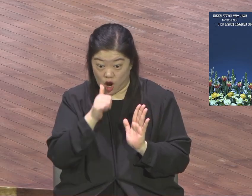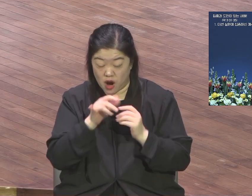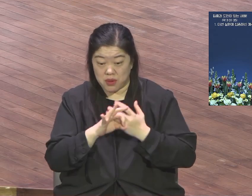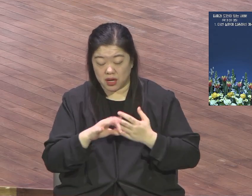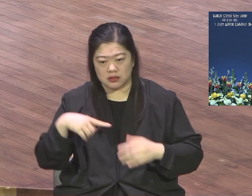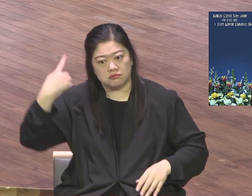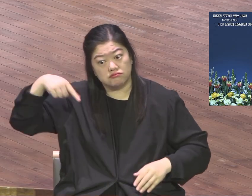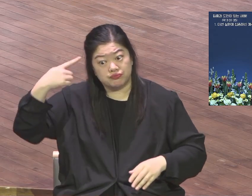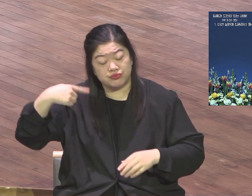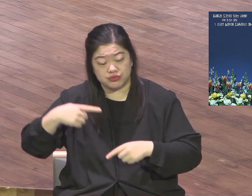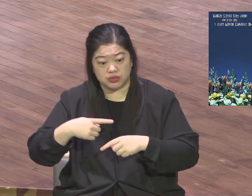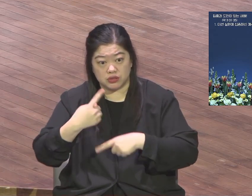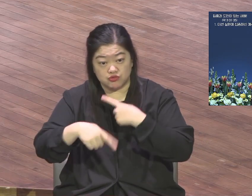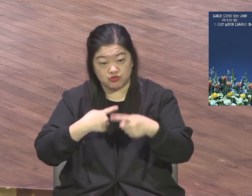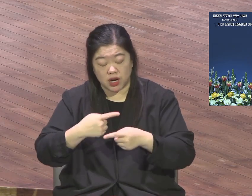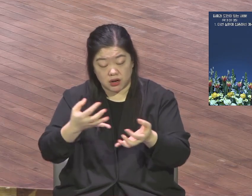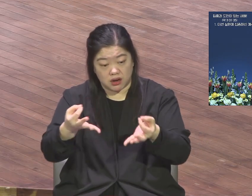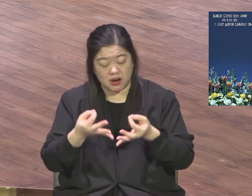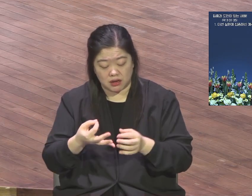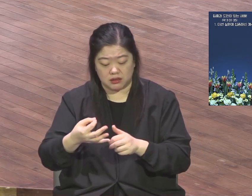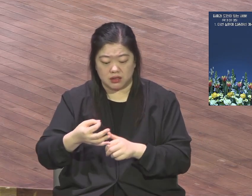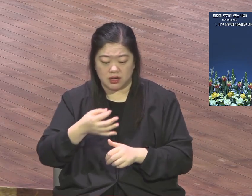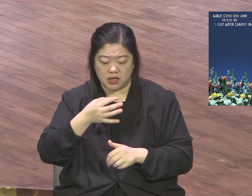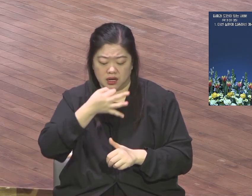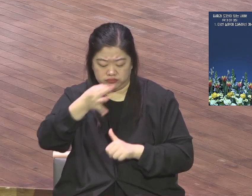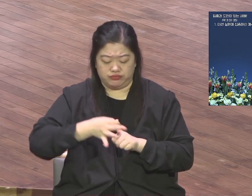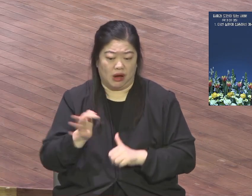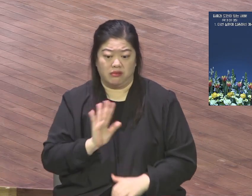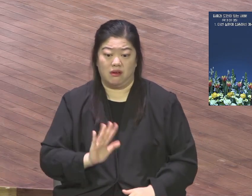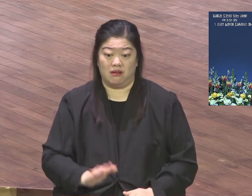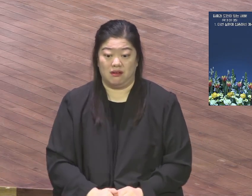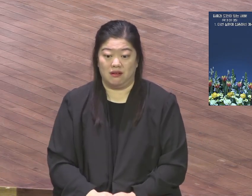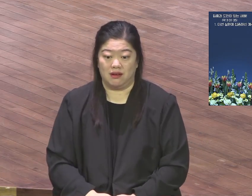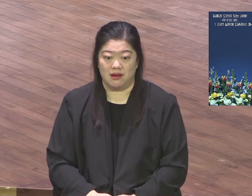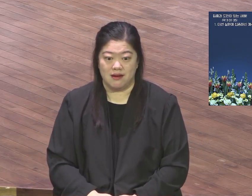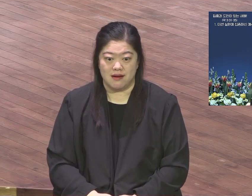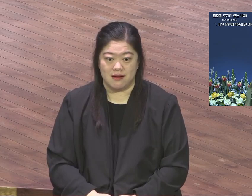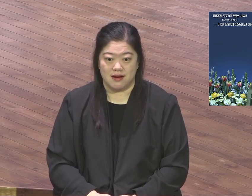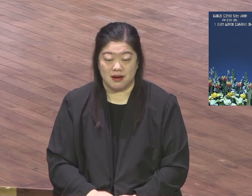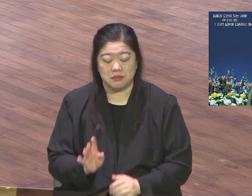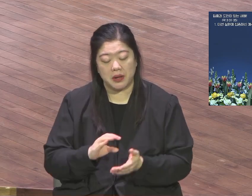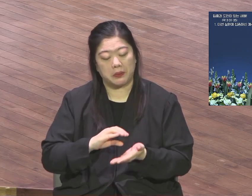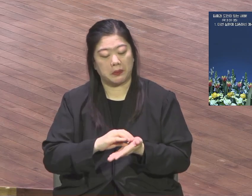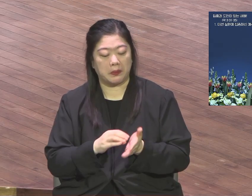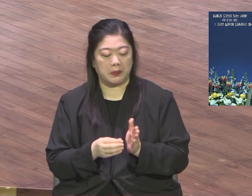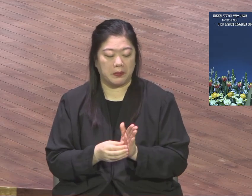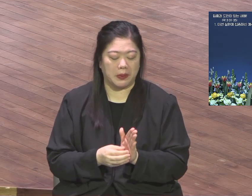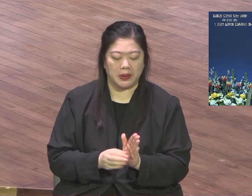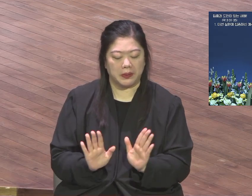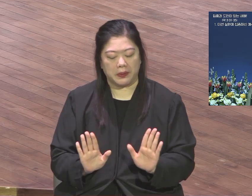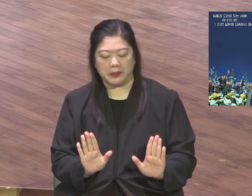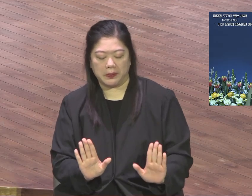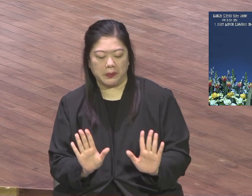믿지 않는 사람 사이에서도 막 적당히 맞춰가면서 막 적당히 하면 뭐 어려움 없지요.